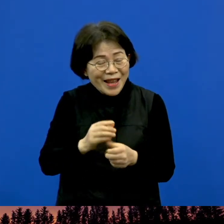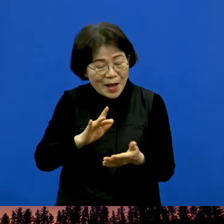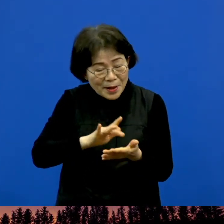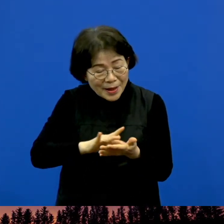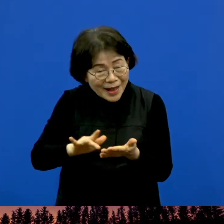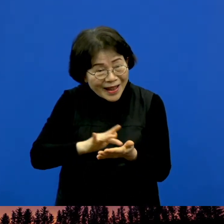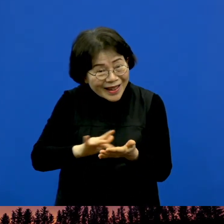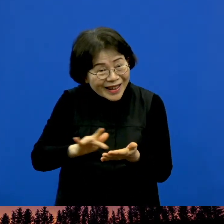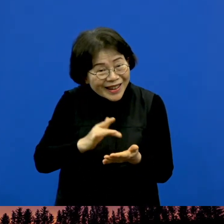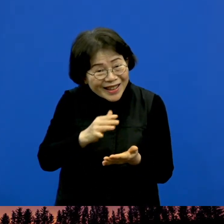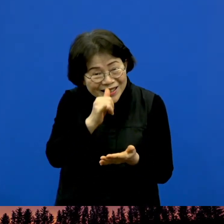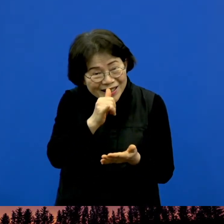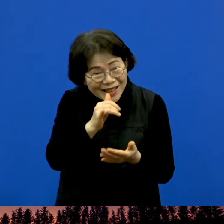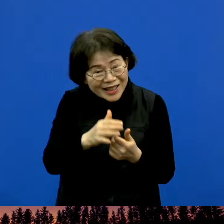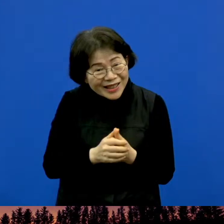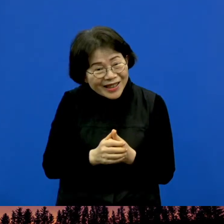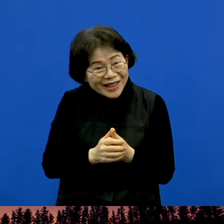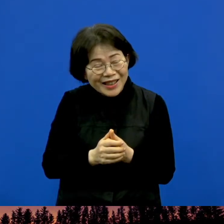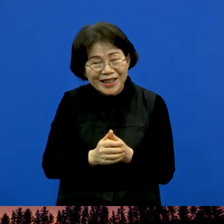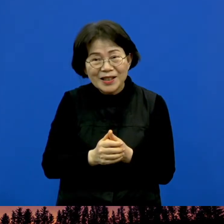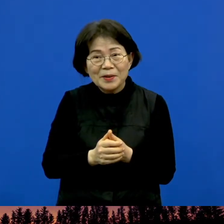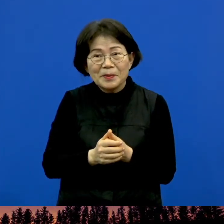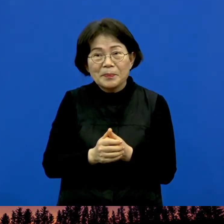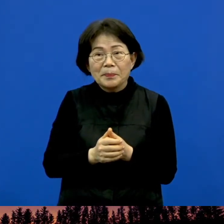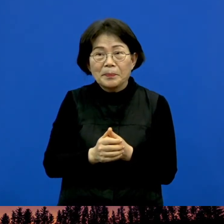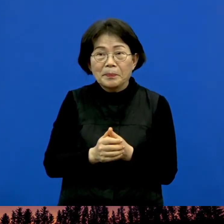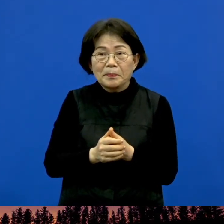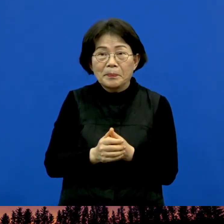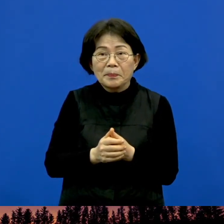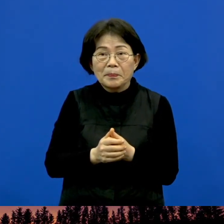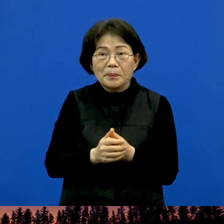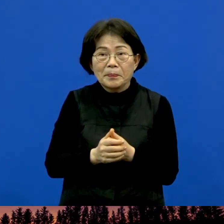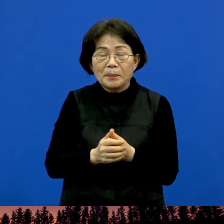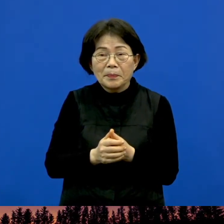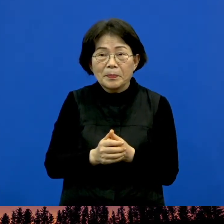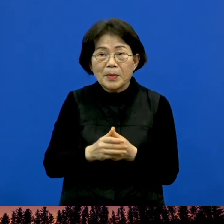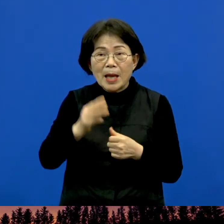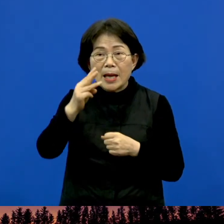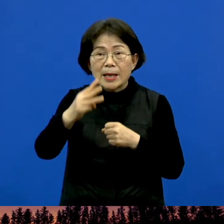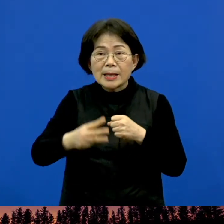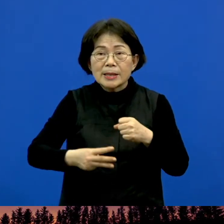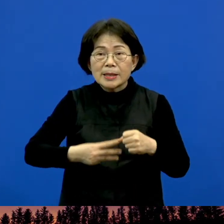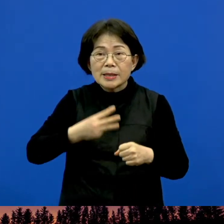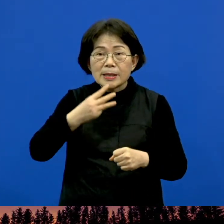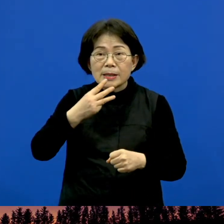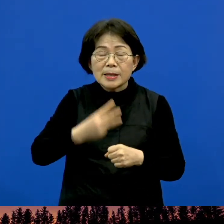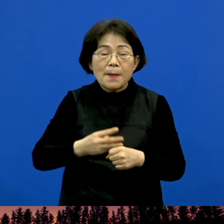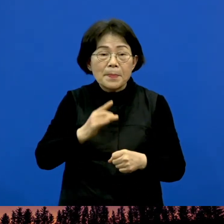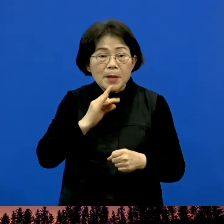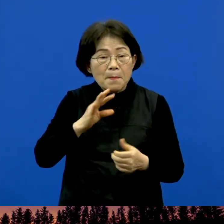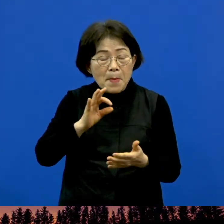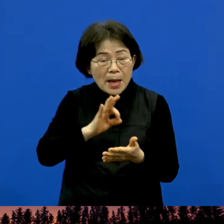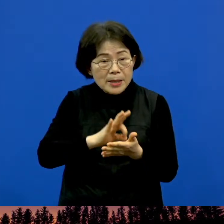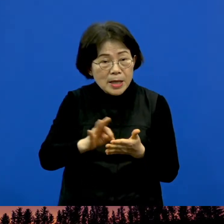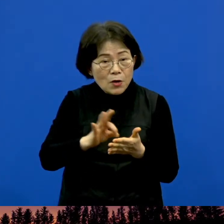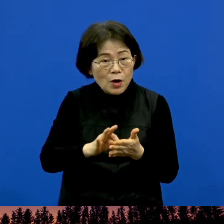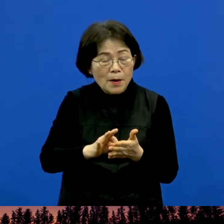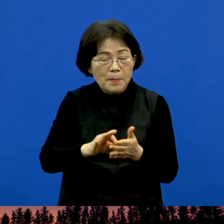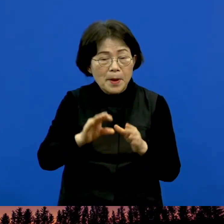예, 최신형 하는데 이게 딱 산날 그날만 좋아요. 며칠 지나면 금방 이게